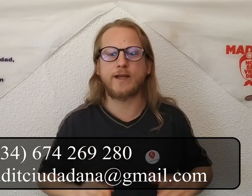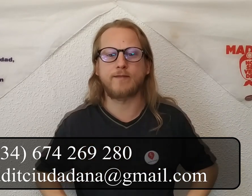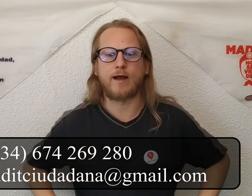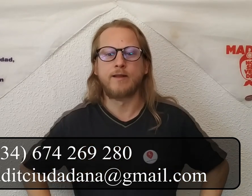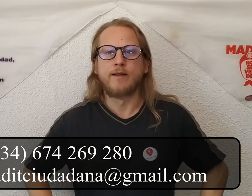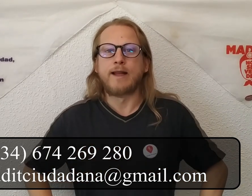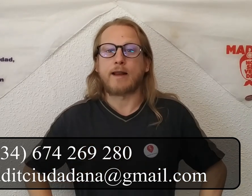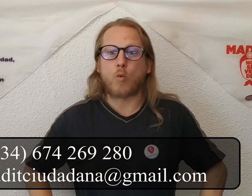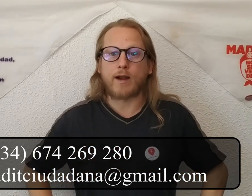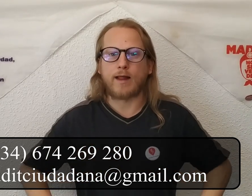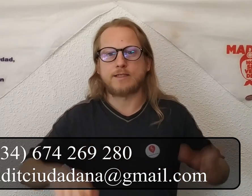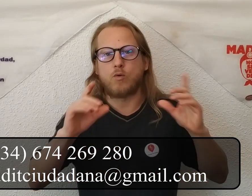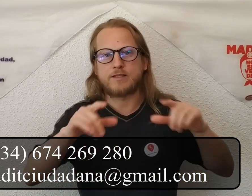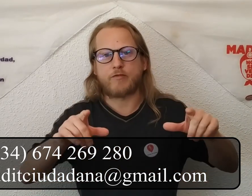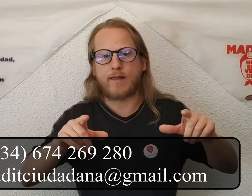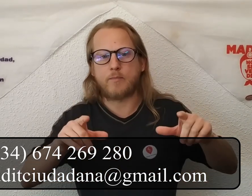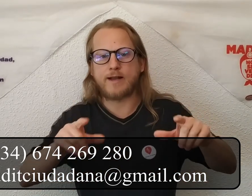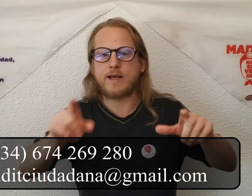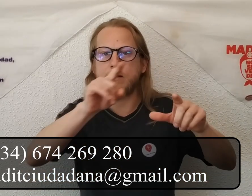674-269-280. Recuerda, si lo haces fuera de España,